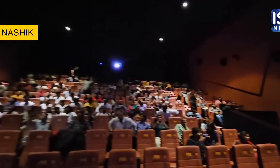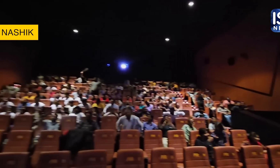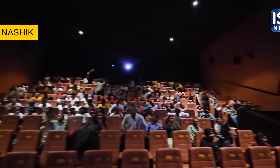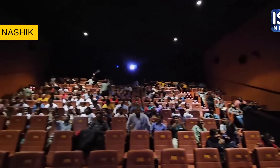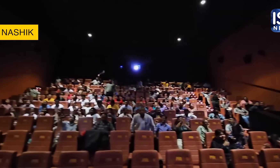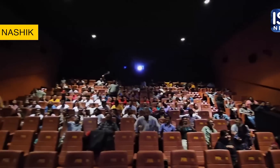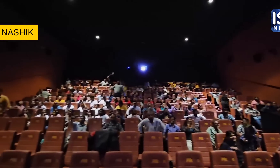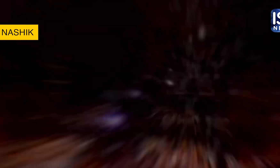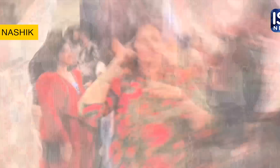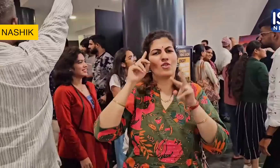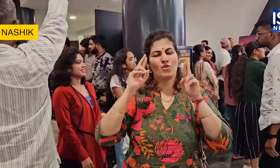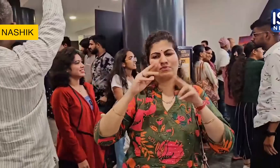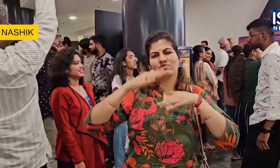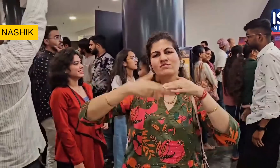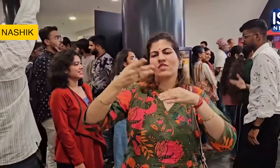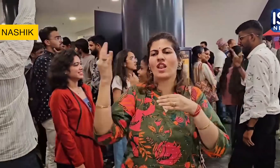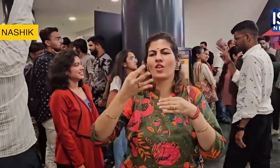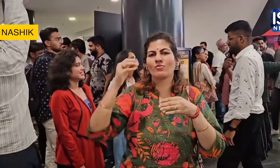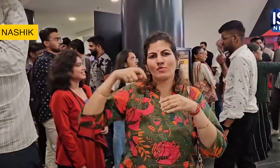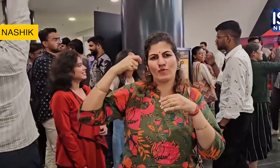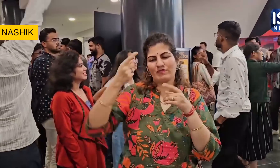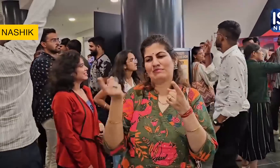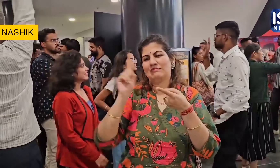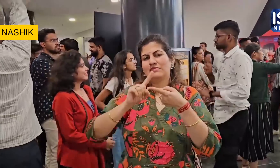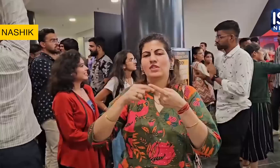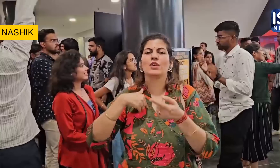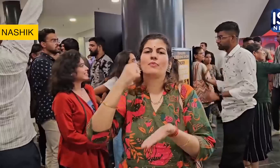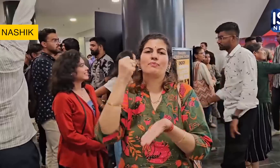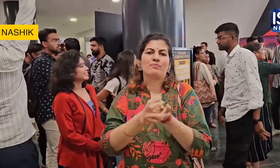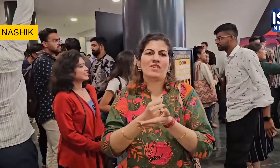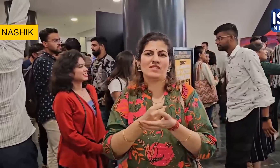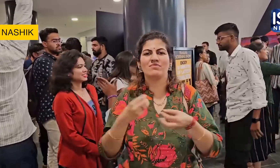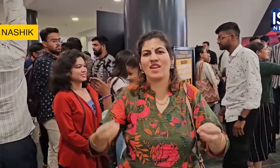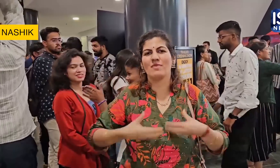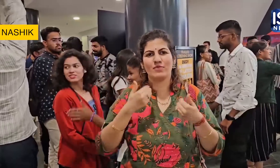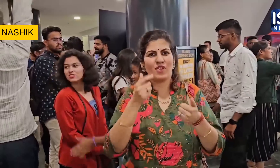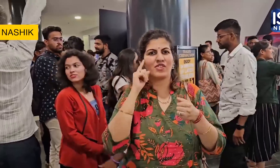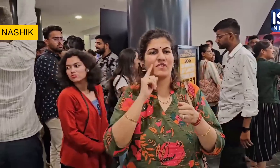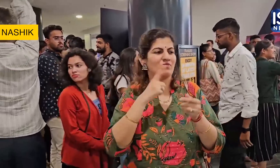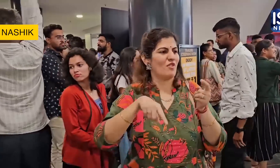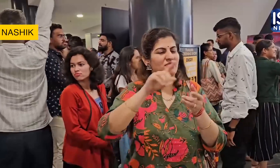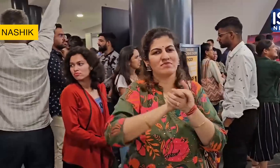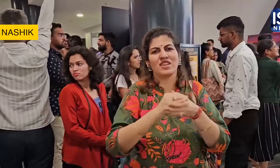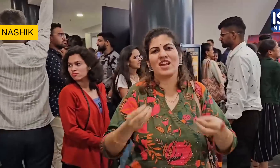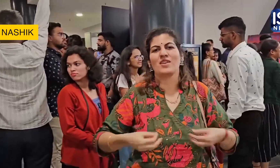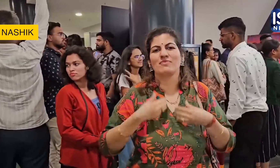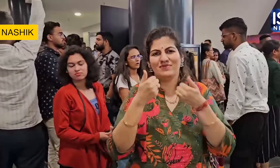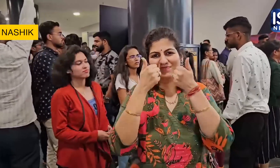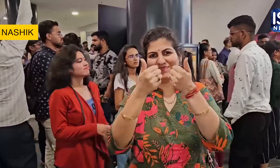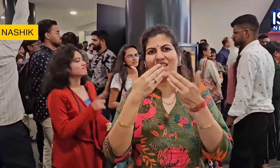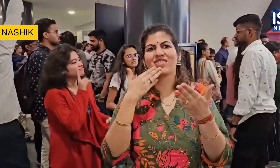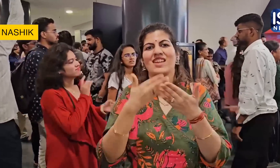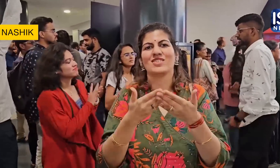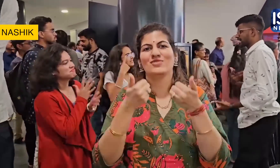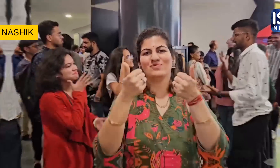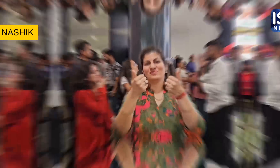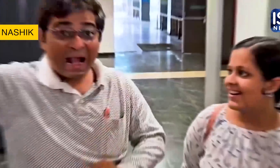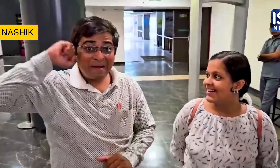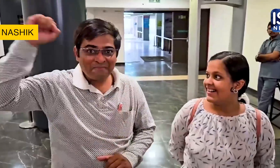ऐसे आईएसएल इंटरप्रिटेशन के साथ और फिल्में होनी चाहिए। मैं ये देख के बहुत खुश थी। मेरे डेफ दोस्त भी थे। थैंक यू। पहले जब मैंने फिल्म